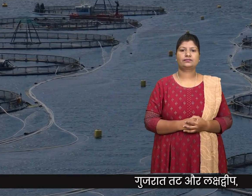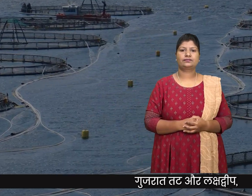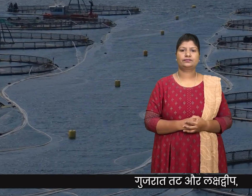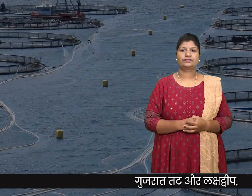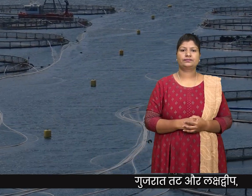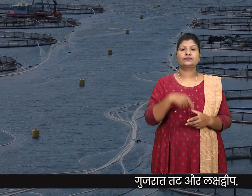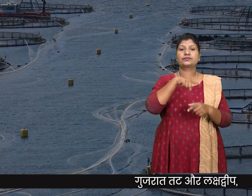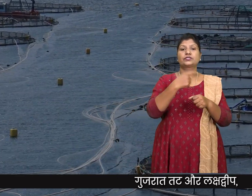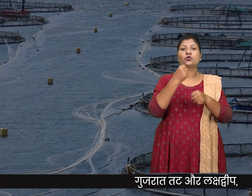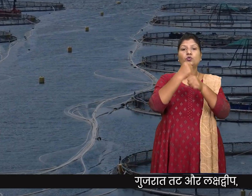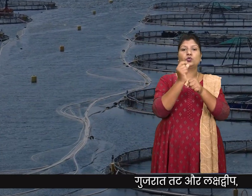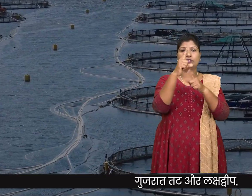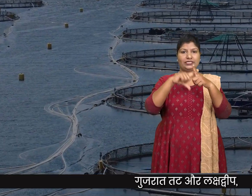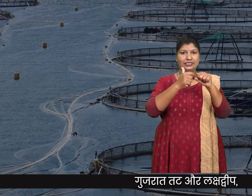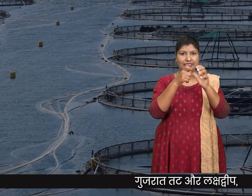गुजरात तट और लक्षद्वीप,